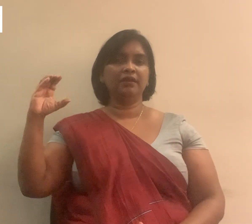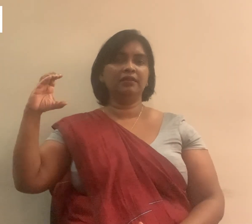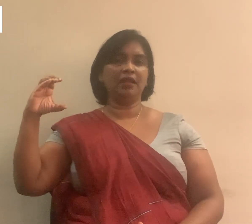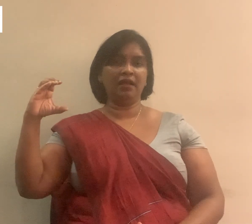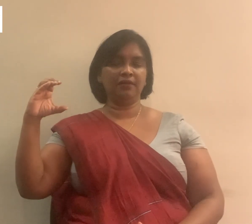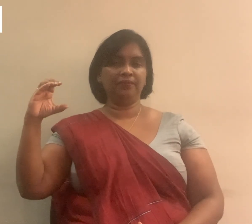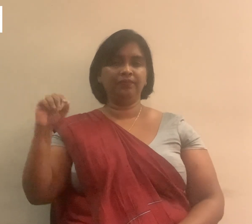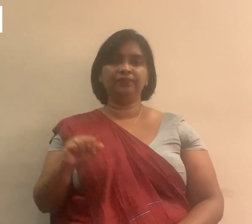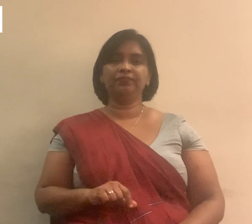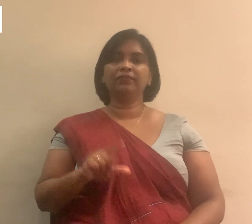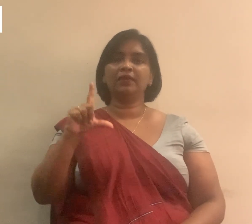ළමයා